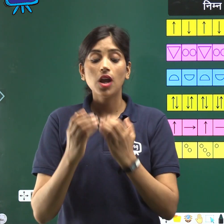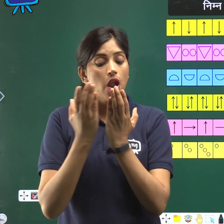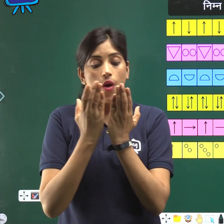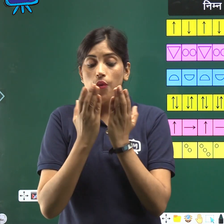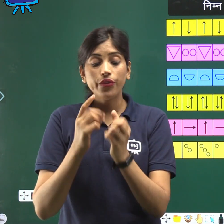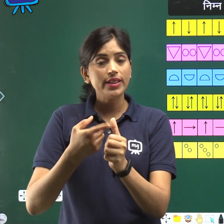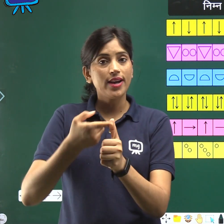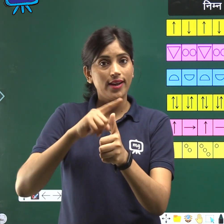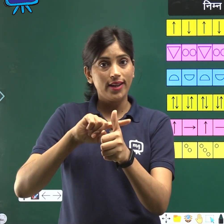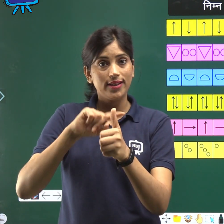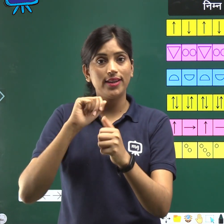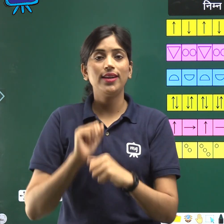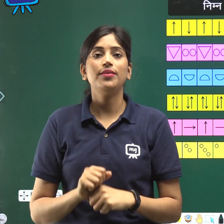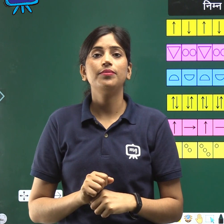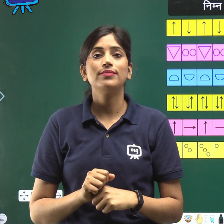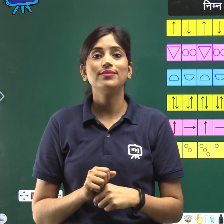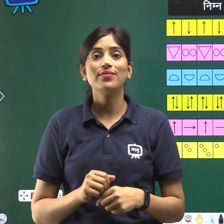विद्यालय की